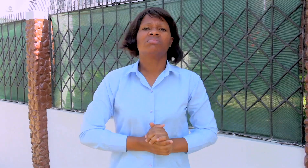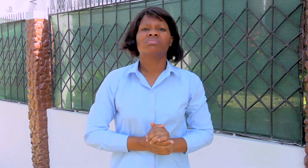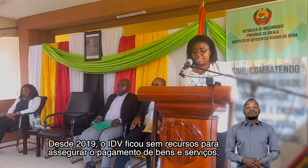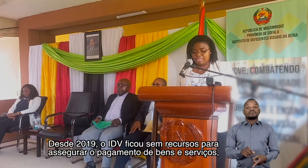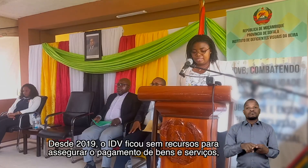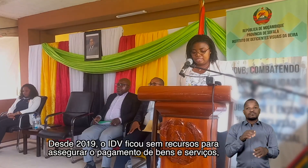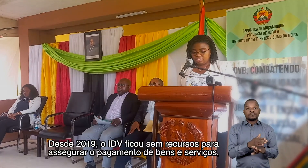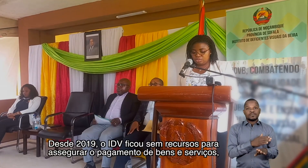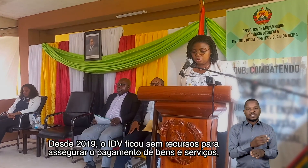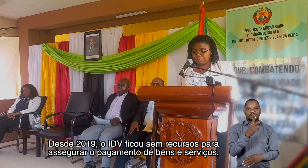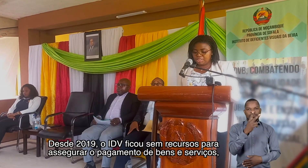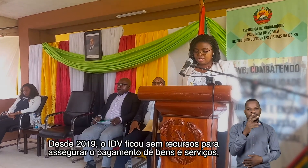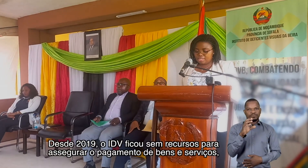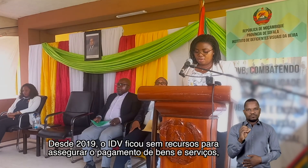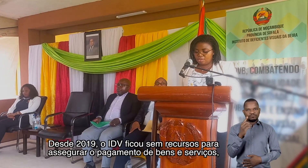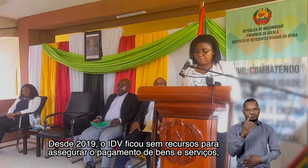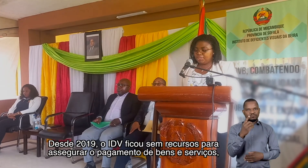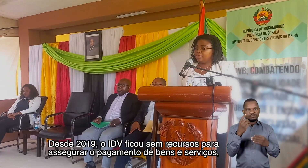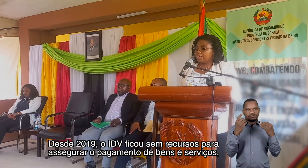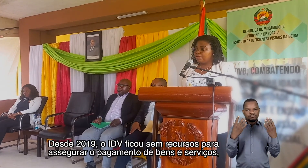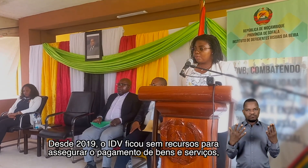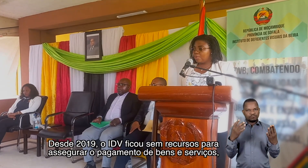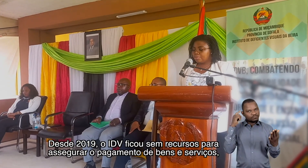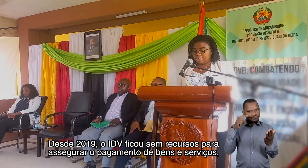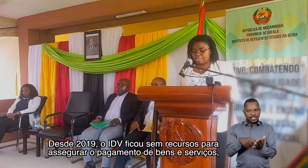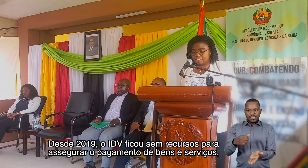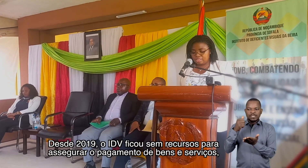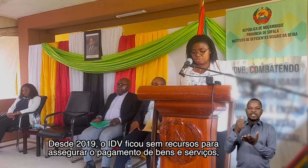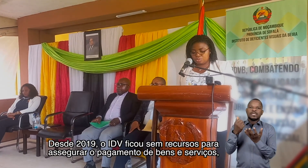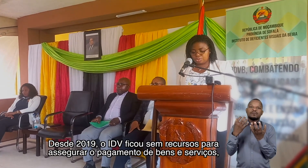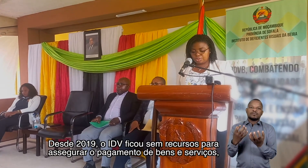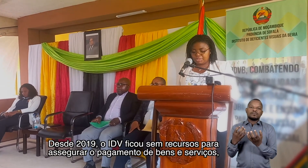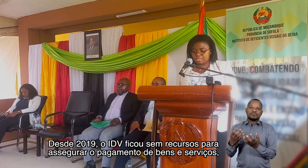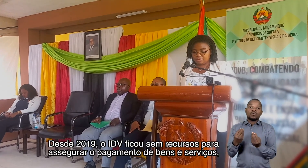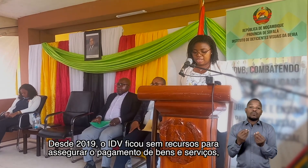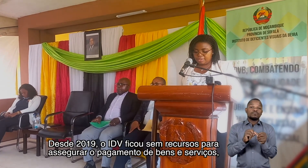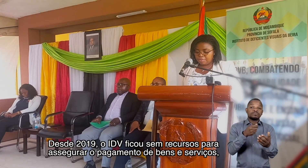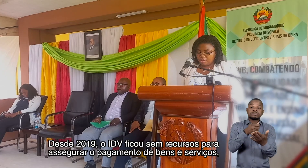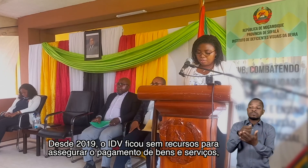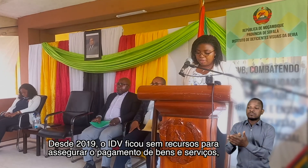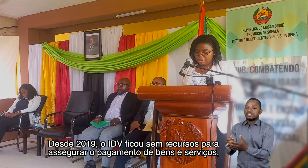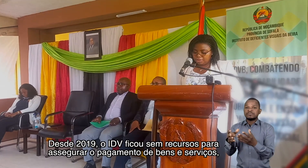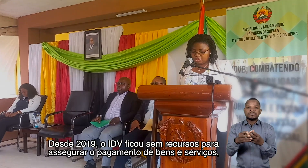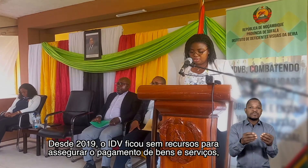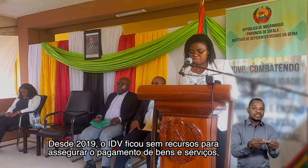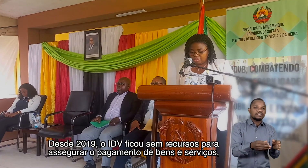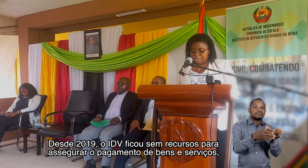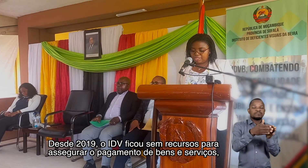desde 2019 o IDV que colocou a ser propostos para segurar o pagamento de bens